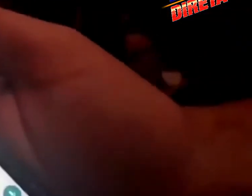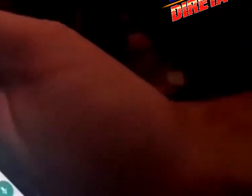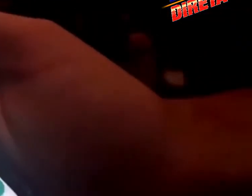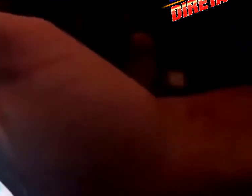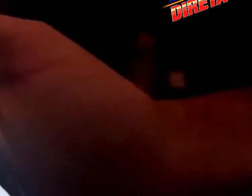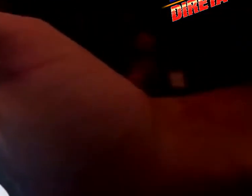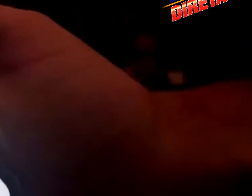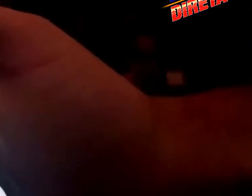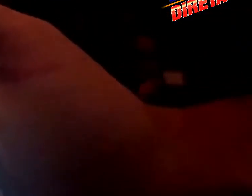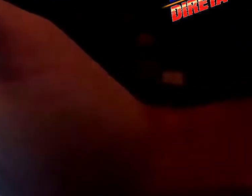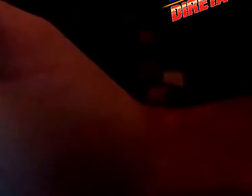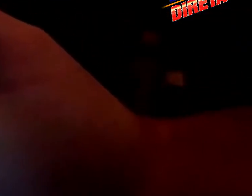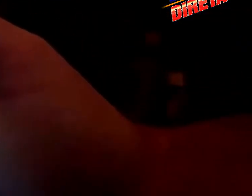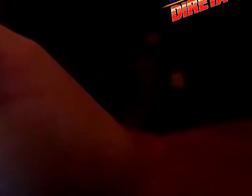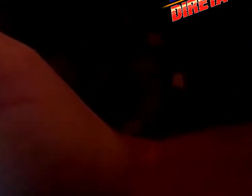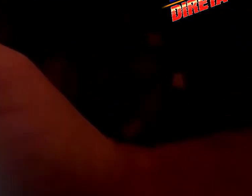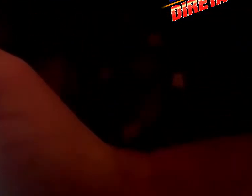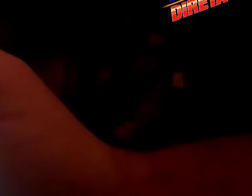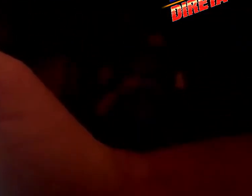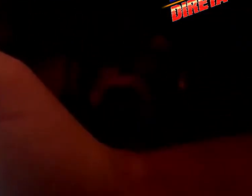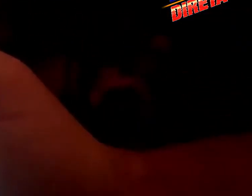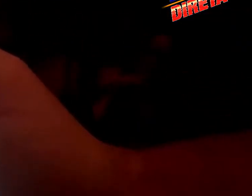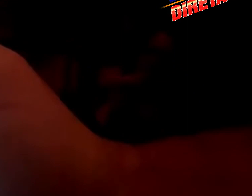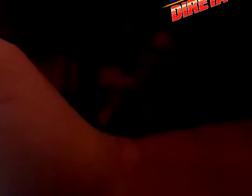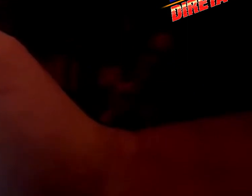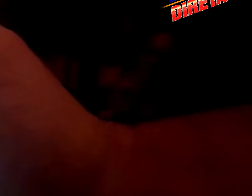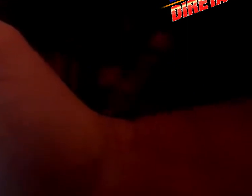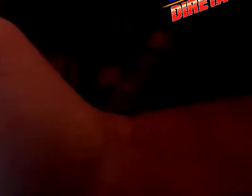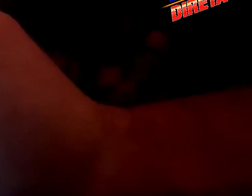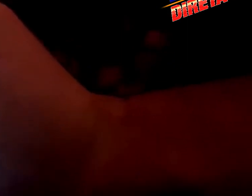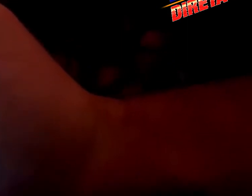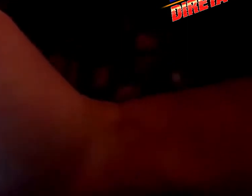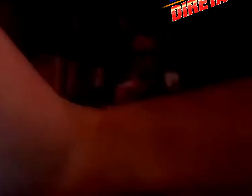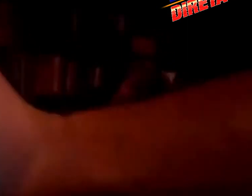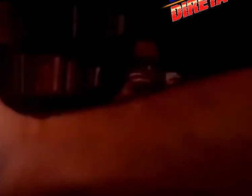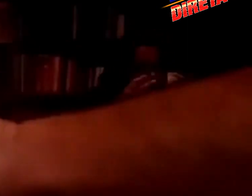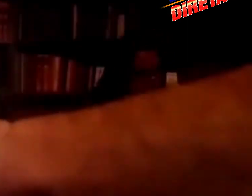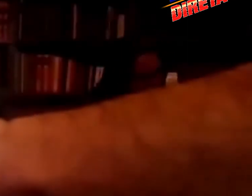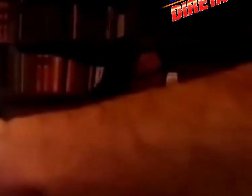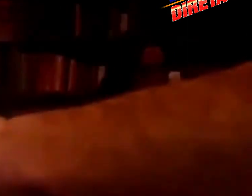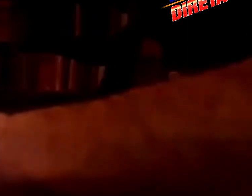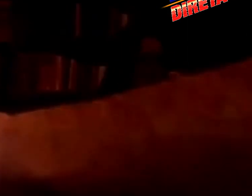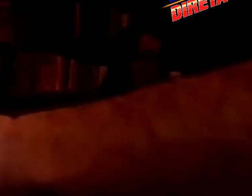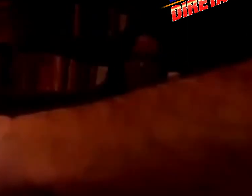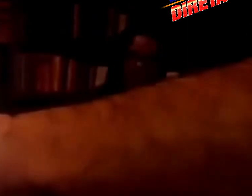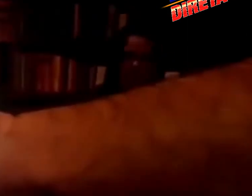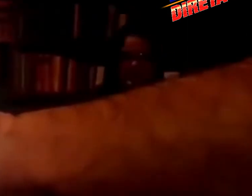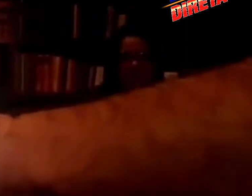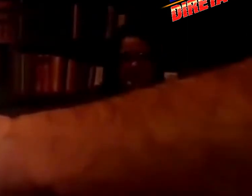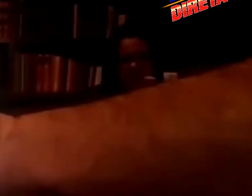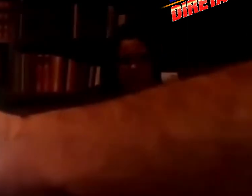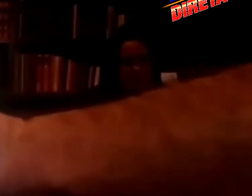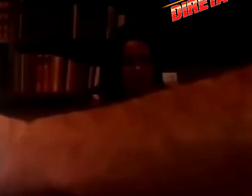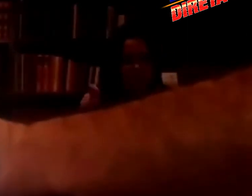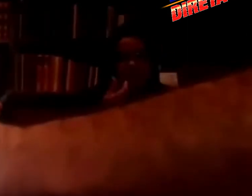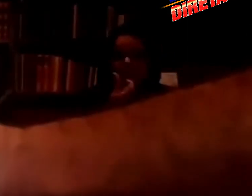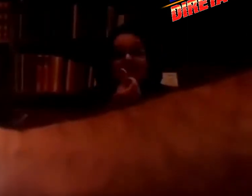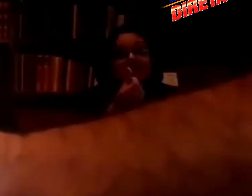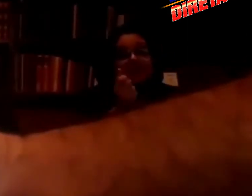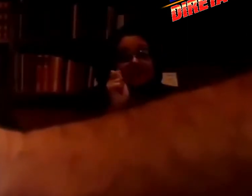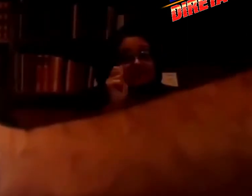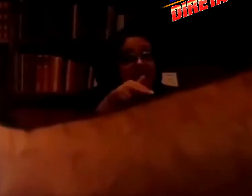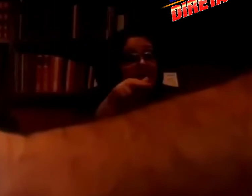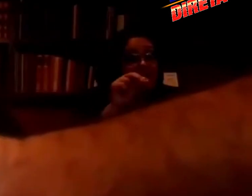admiradora, né, pelo Nas Ruas, me ouve só um pouco, né? Há 6 anos te defendo, a